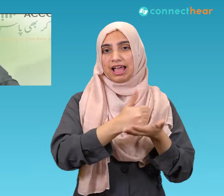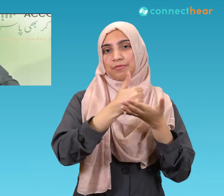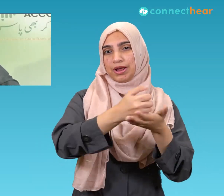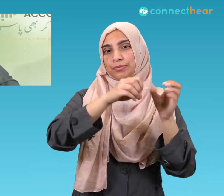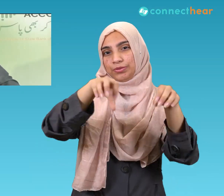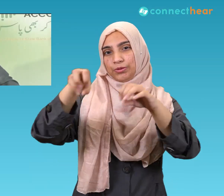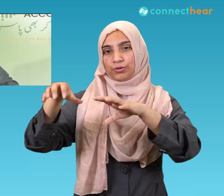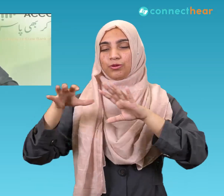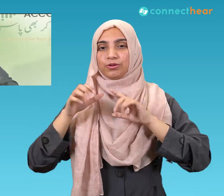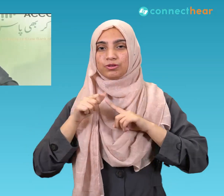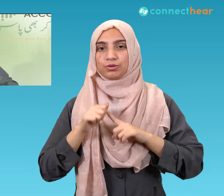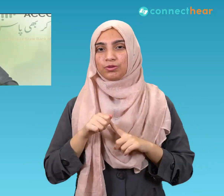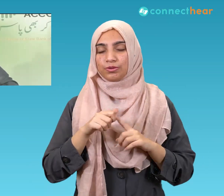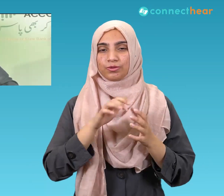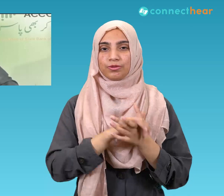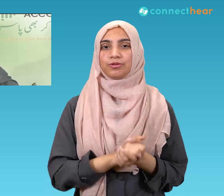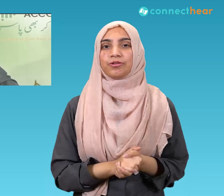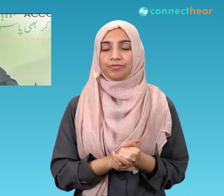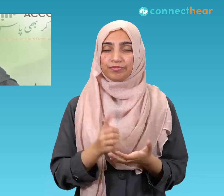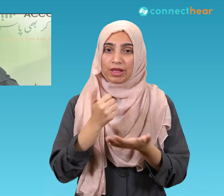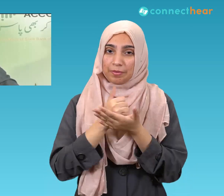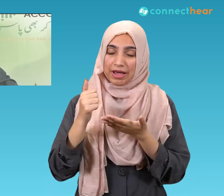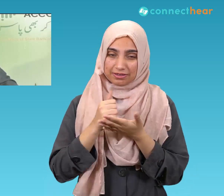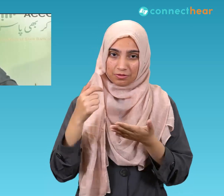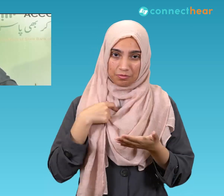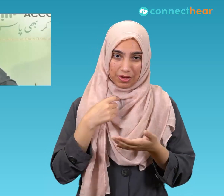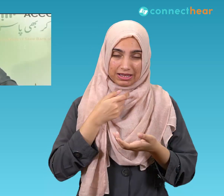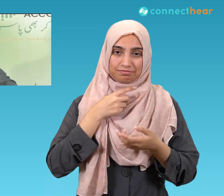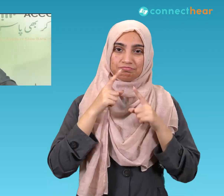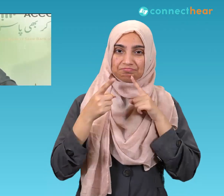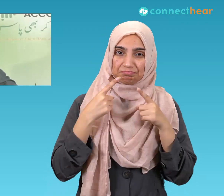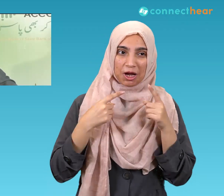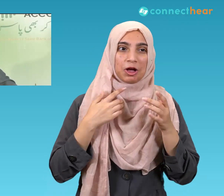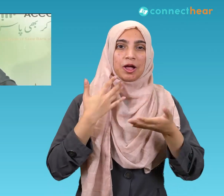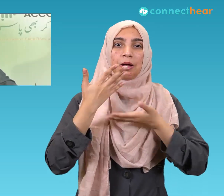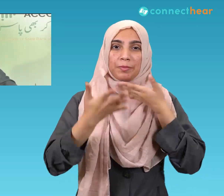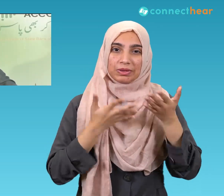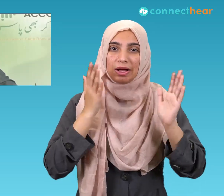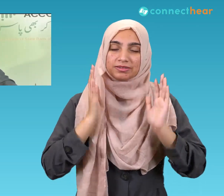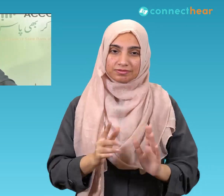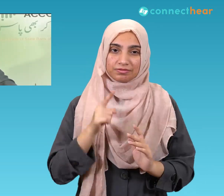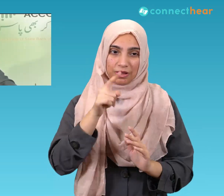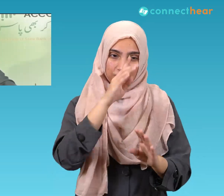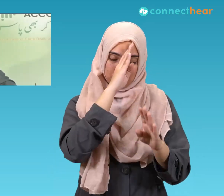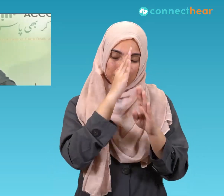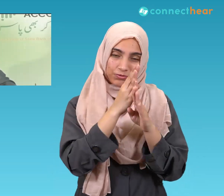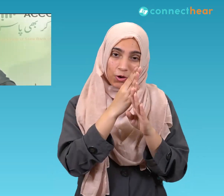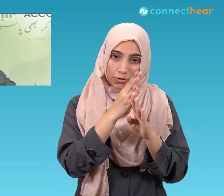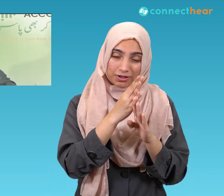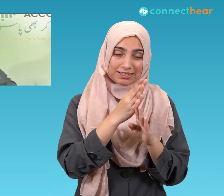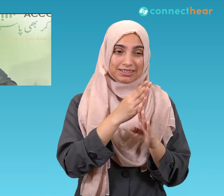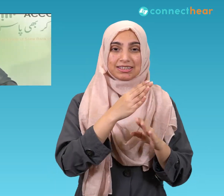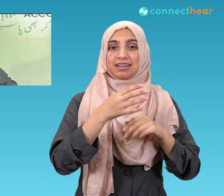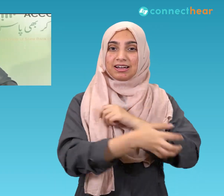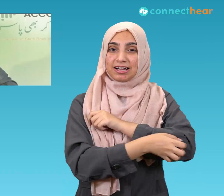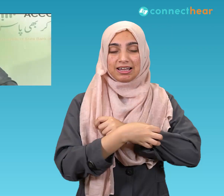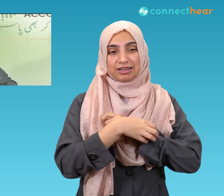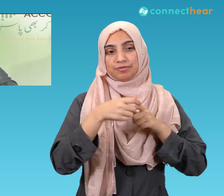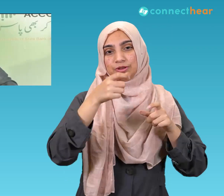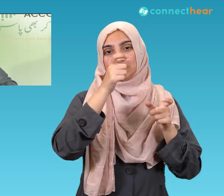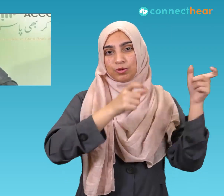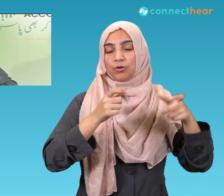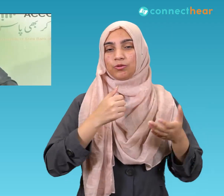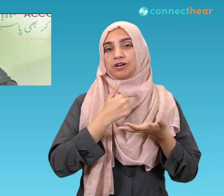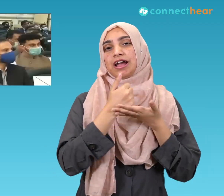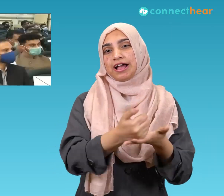بینکس کو خاص طور پہ ان 2 ایریاز کے اندر, یہ تو ہے ہی روشن ڈیجیٹل, بٹ اس کے علاوہ بھی ان